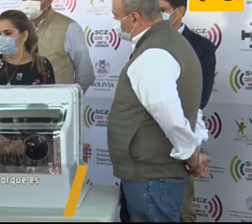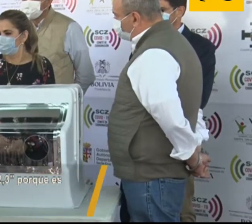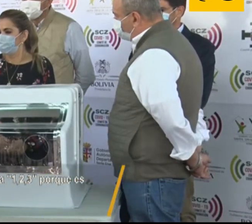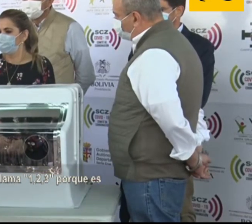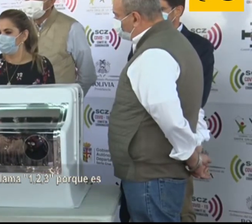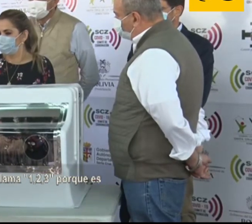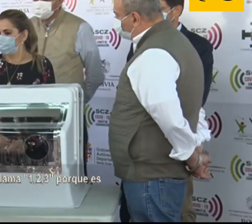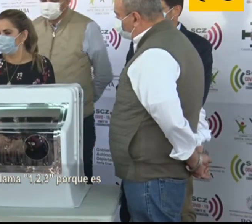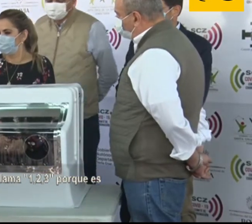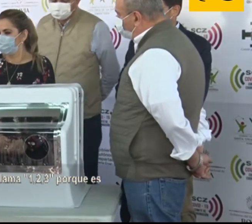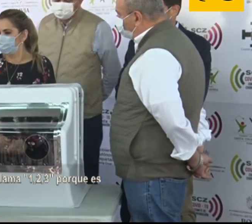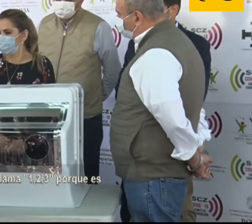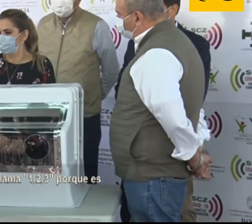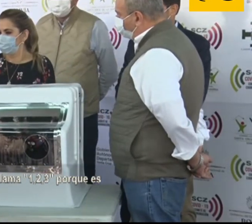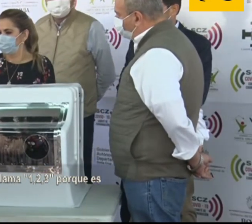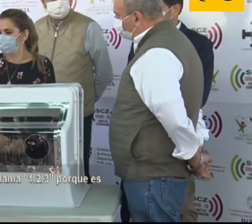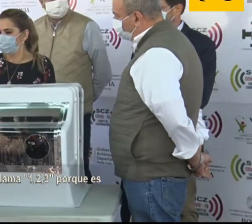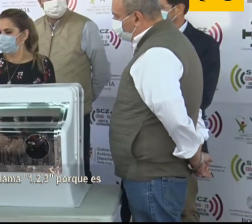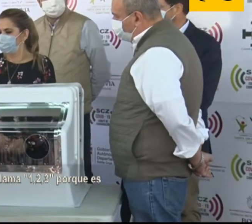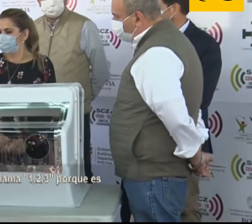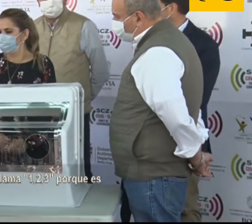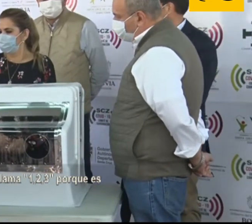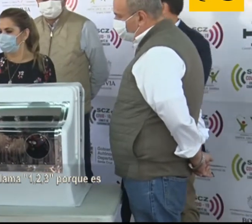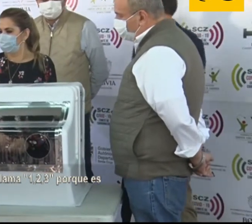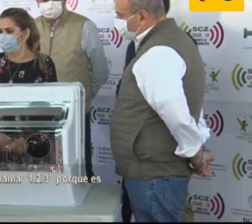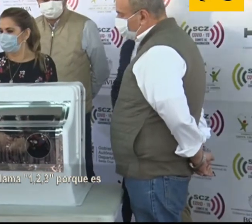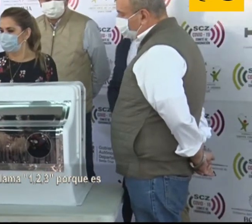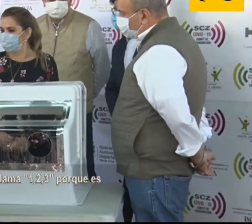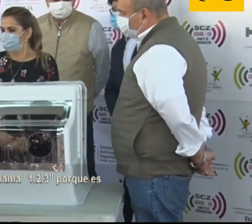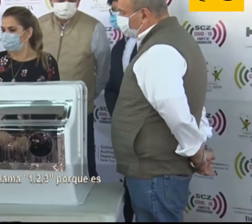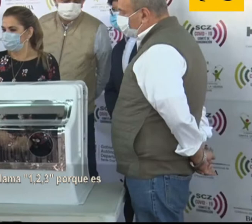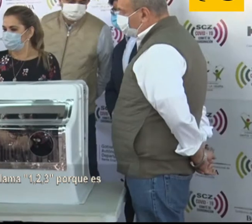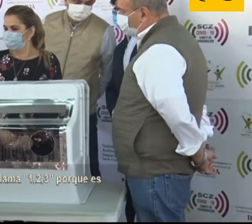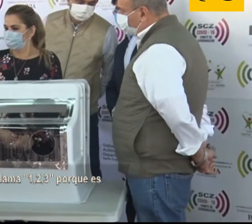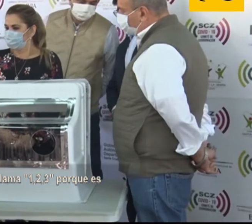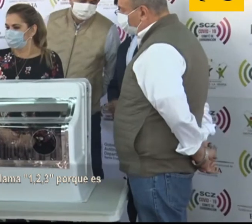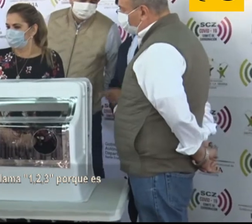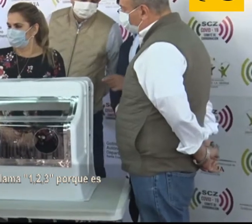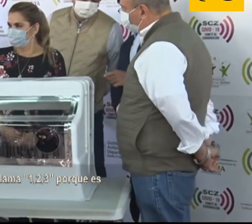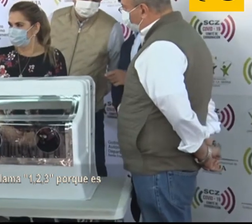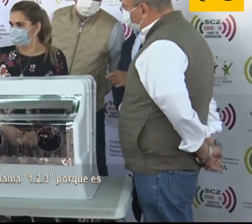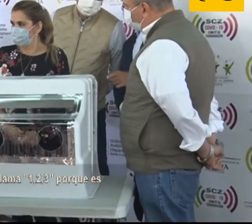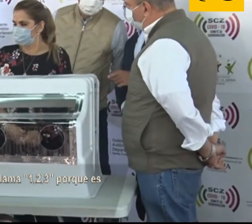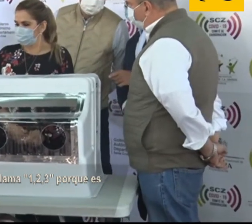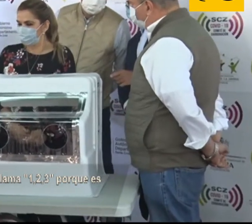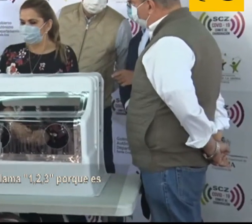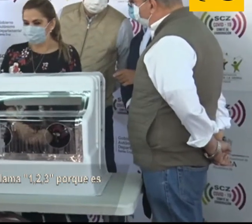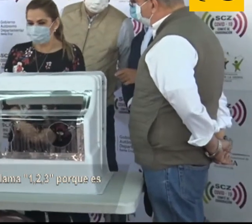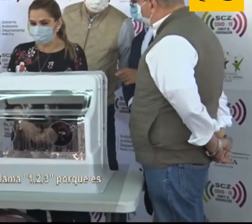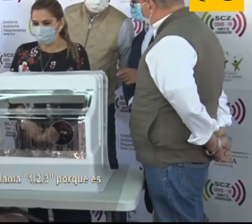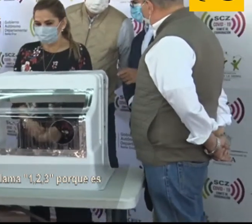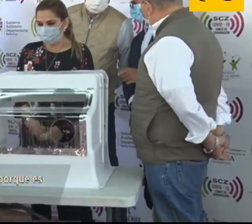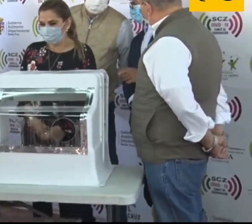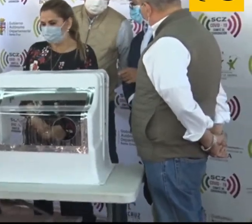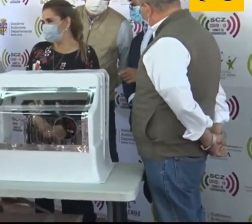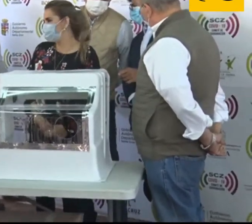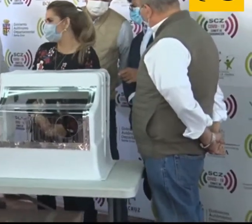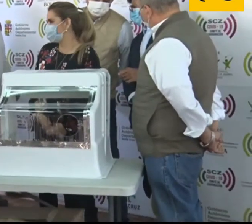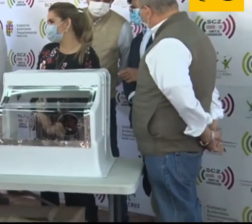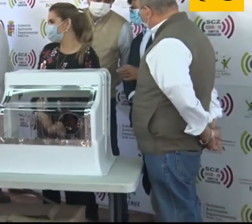las actividades donde nos relacionamos con otras personas. Por eso, es